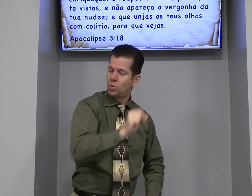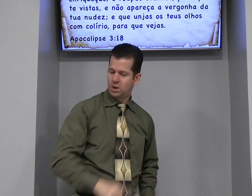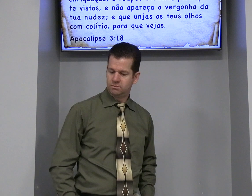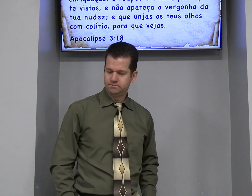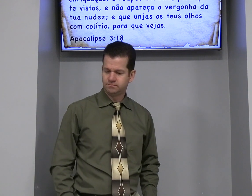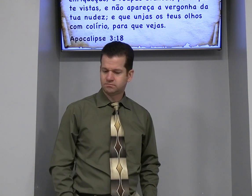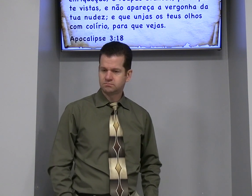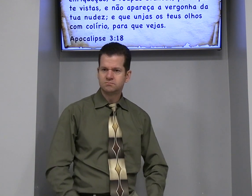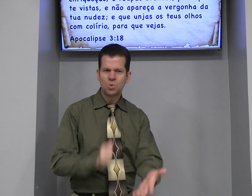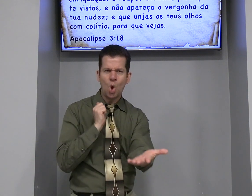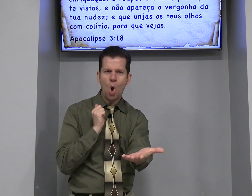aconselhando.